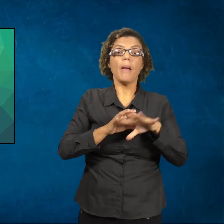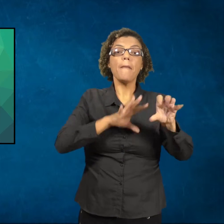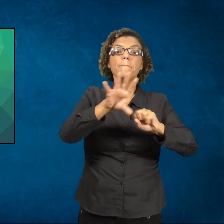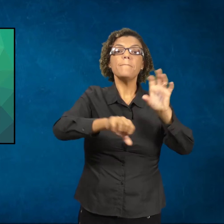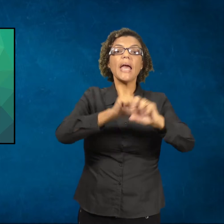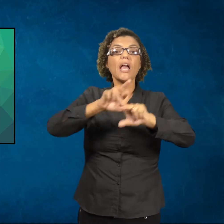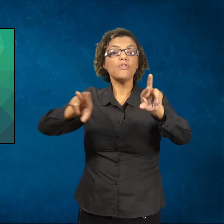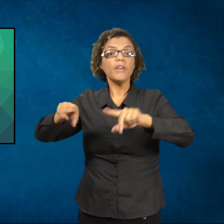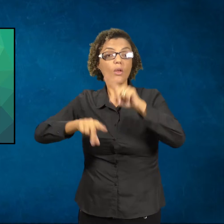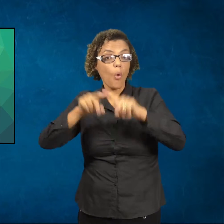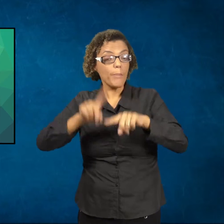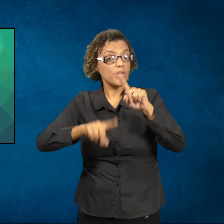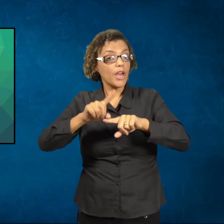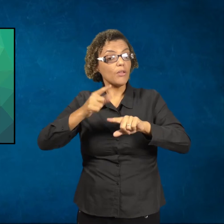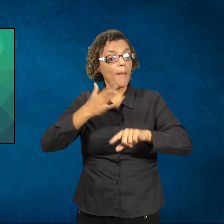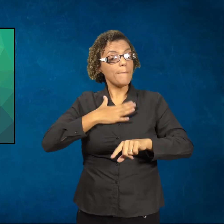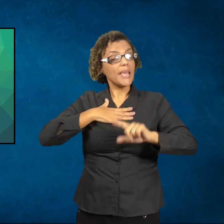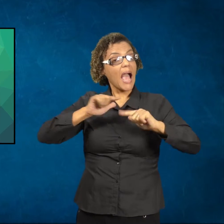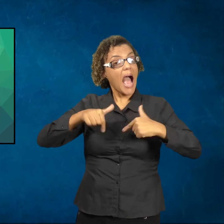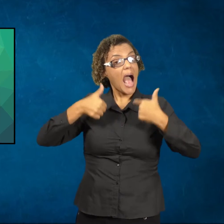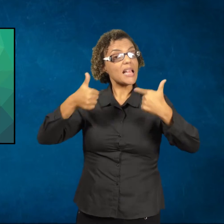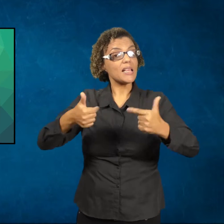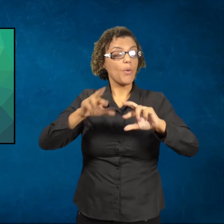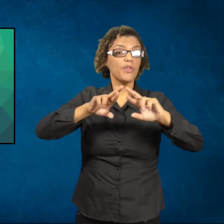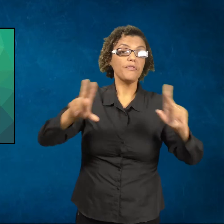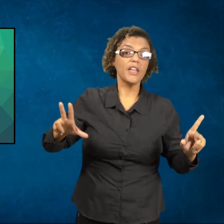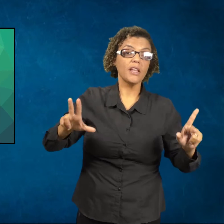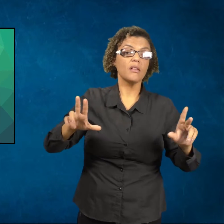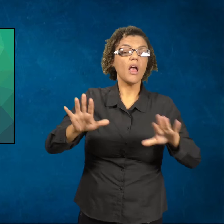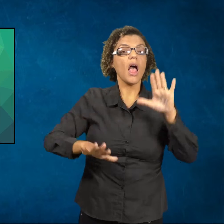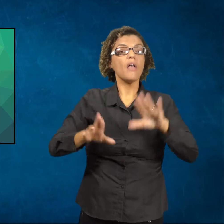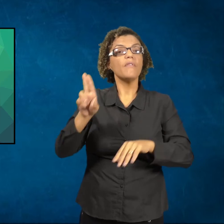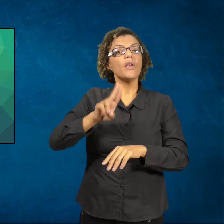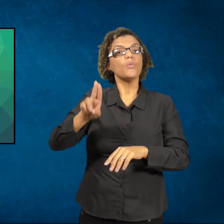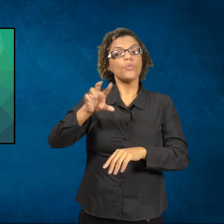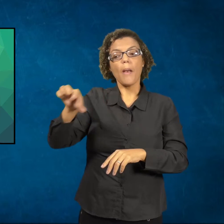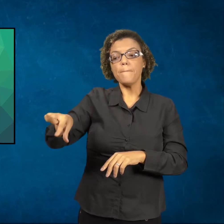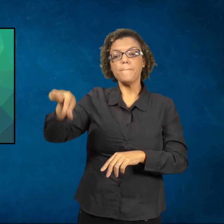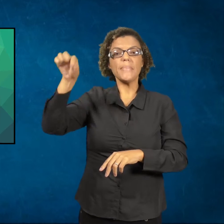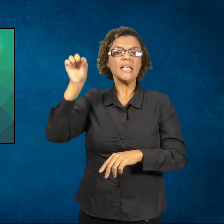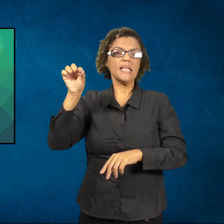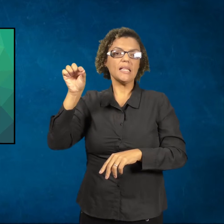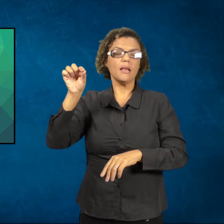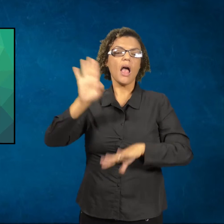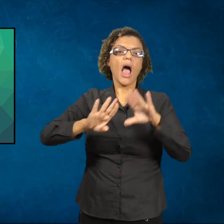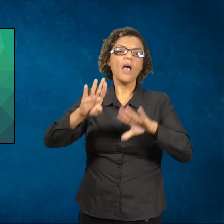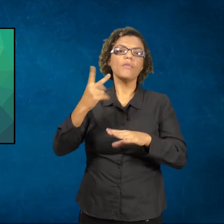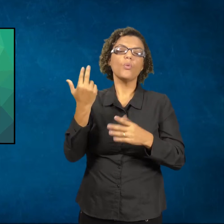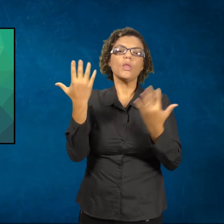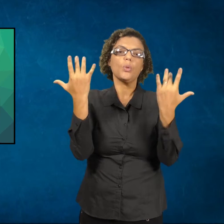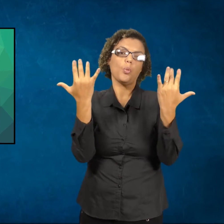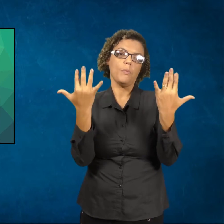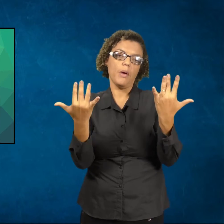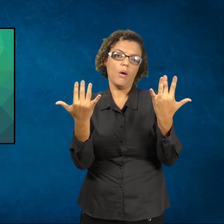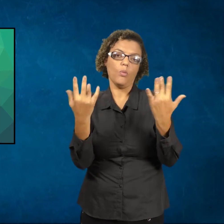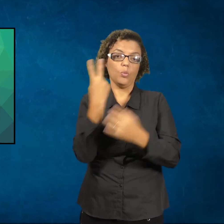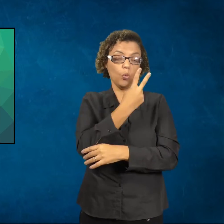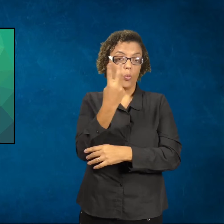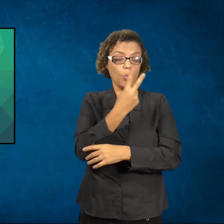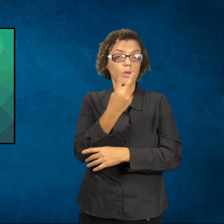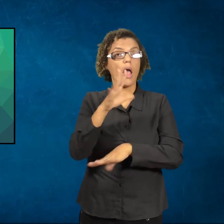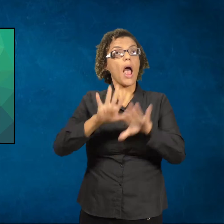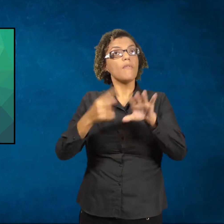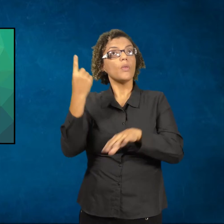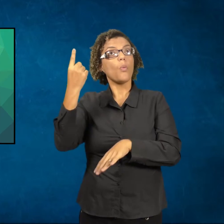faz coisas diferentes. Às vezes você tem que usar as 2 mãos, às vezes você faz uma pinça, às vezes uma mão só basta, às vezes tem